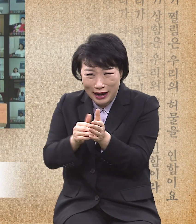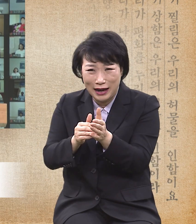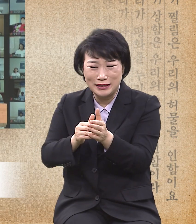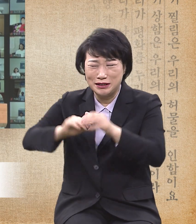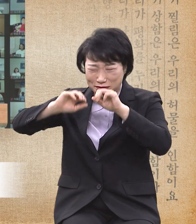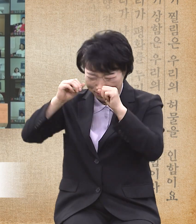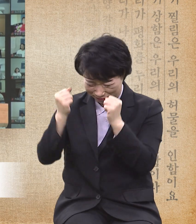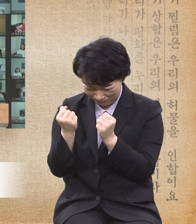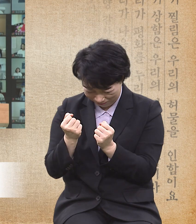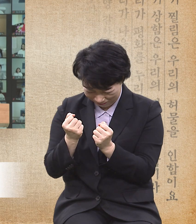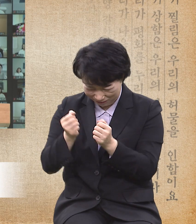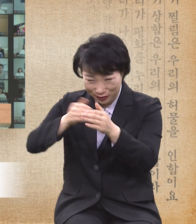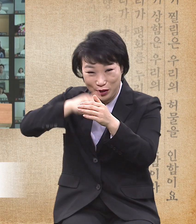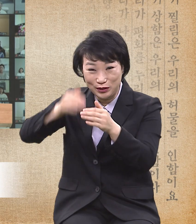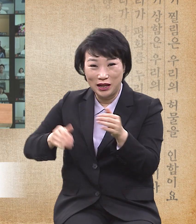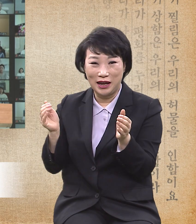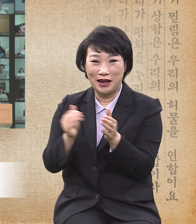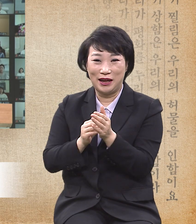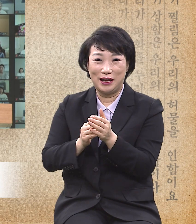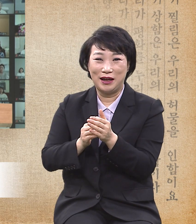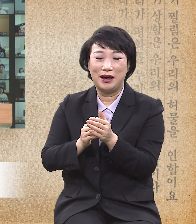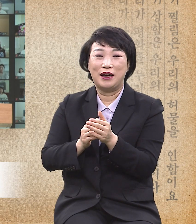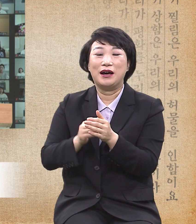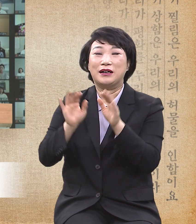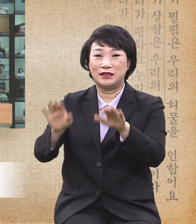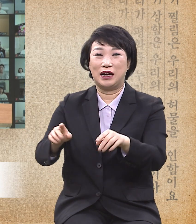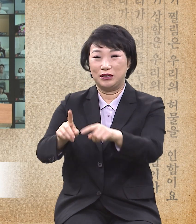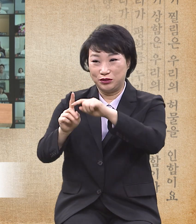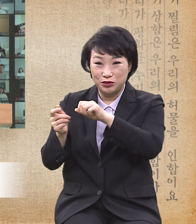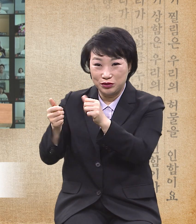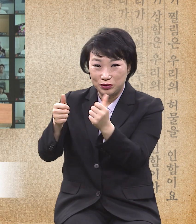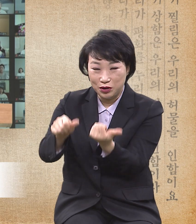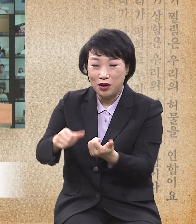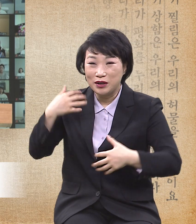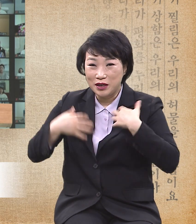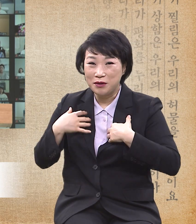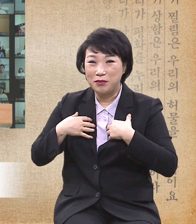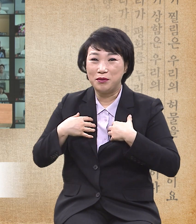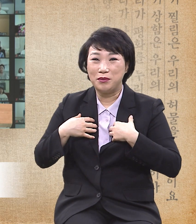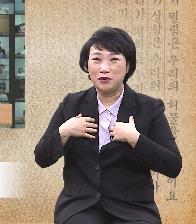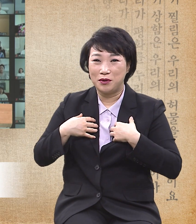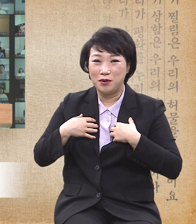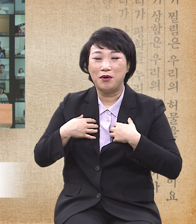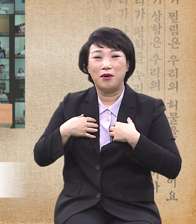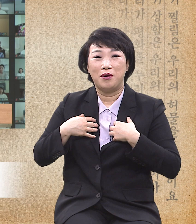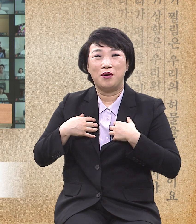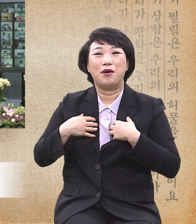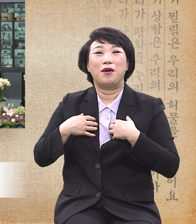절대 복종하면서 순교를 기쁨으로 받아들였다 이 말이죠.